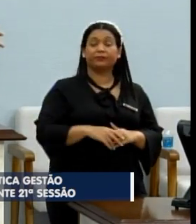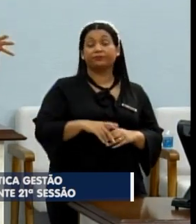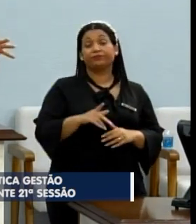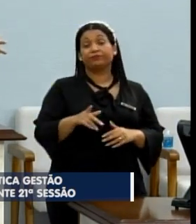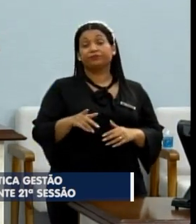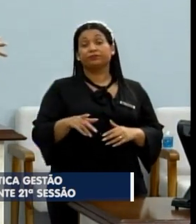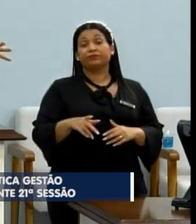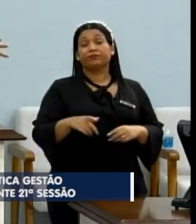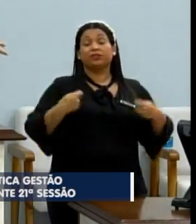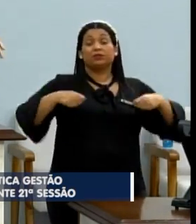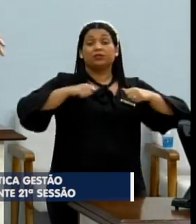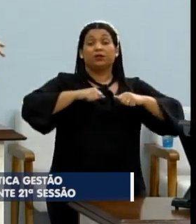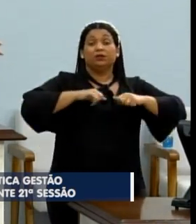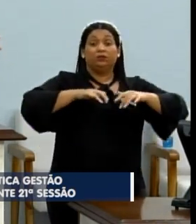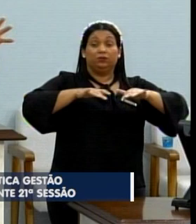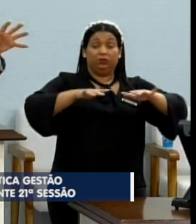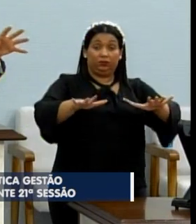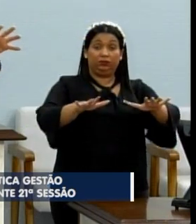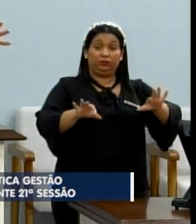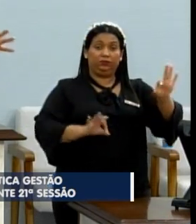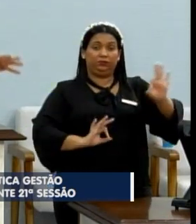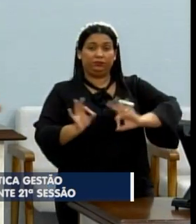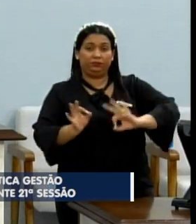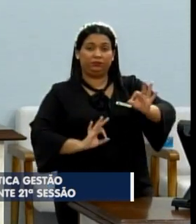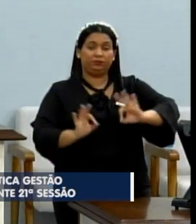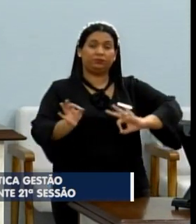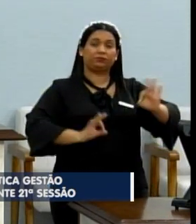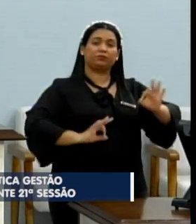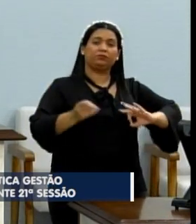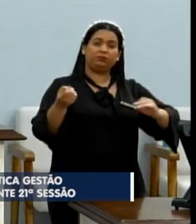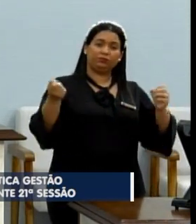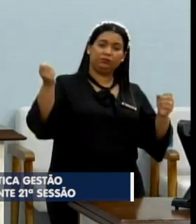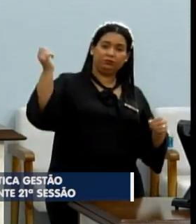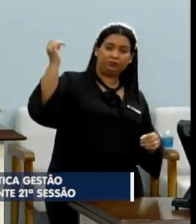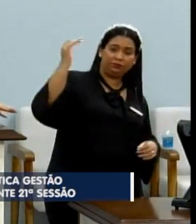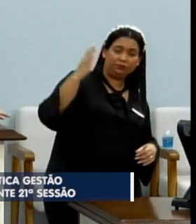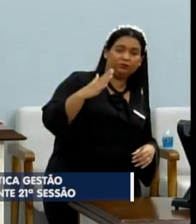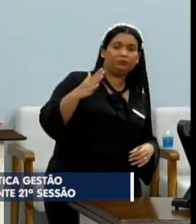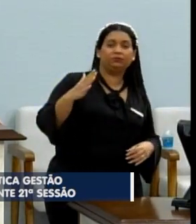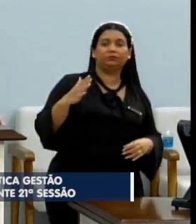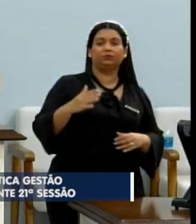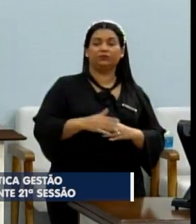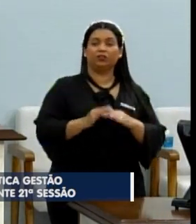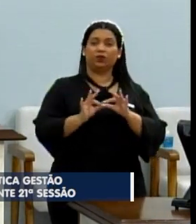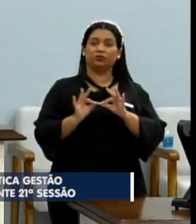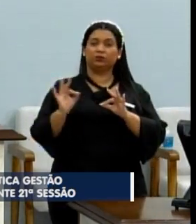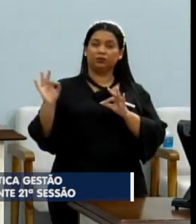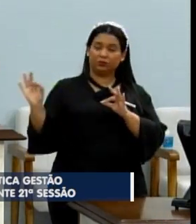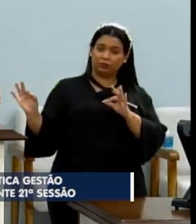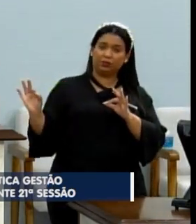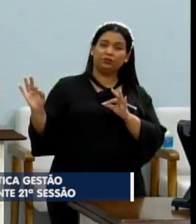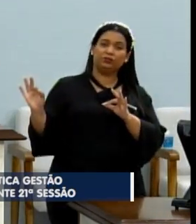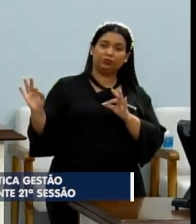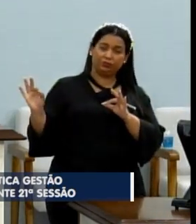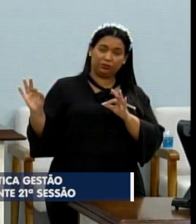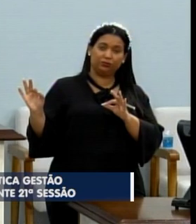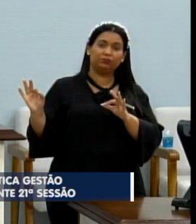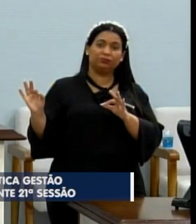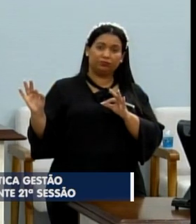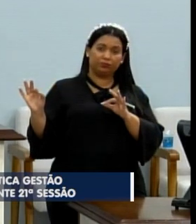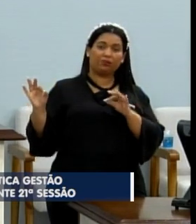tem um centro expandido minimamente organizado bem pintado bem iluminado e os pais mais distantes absolutamente